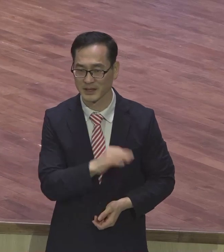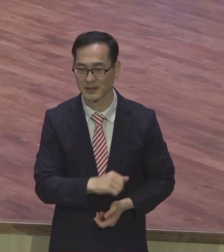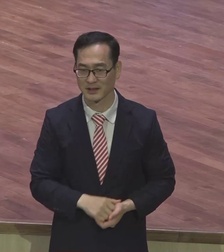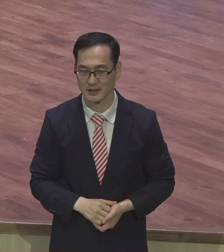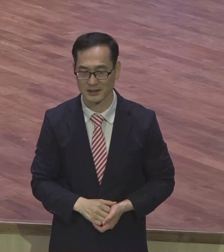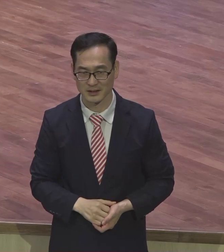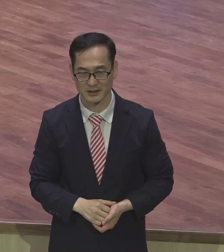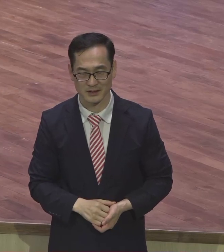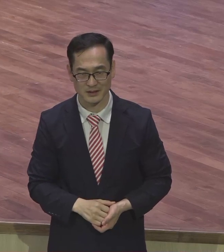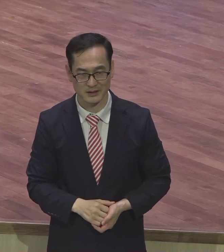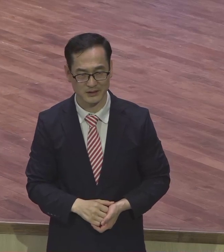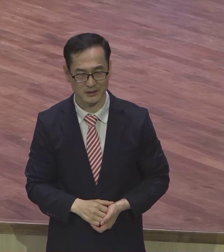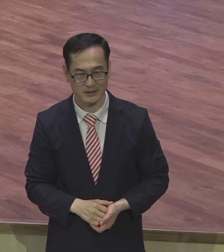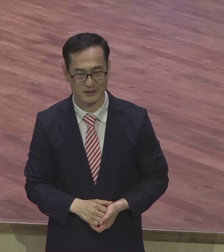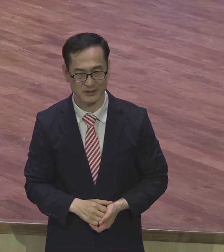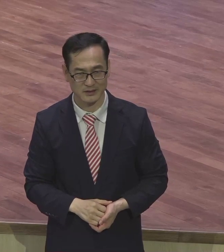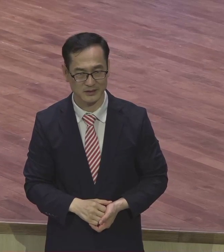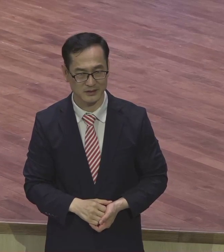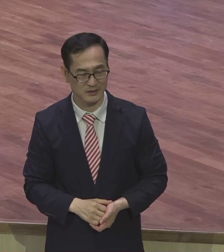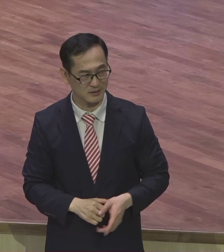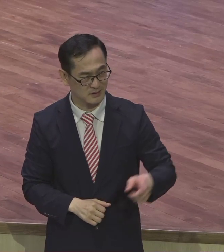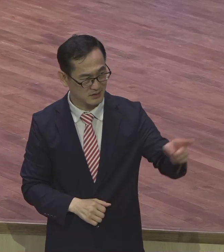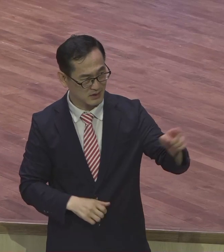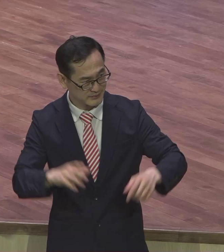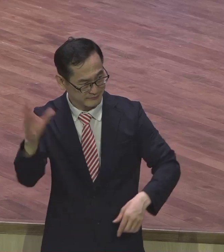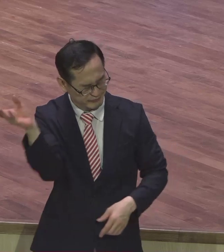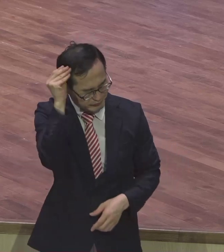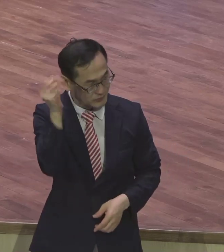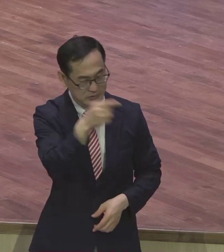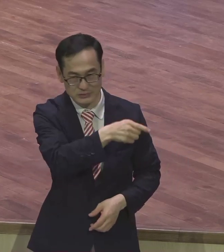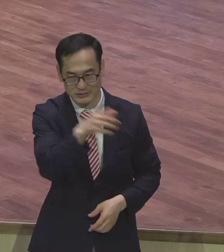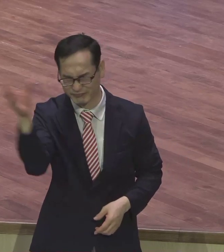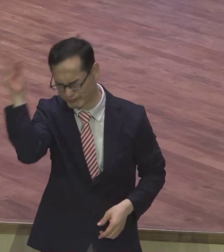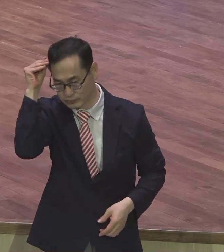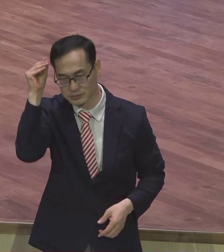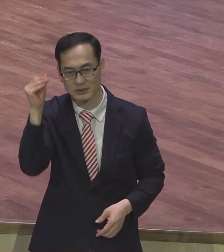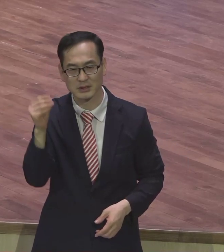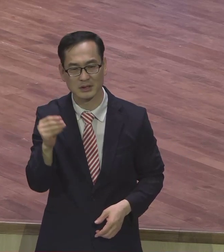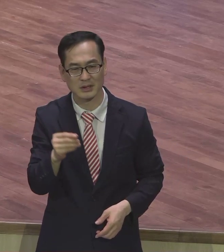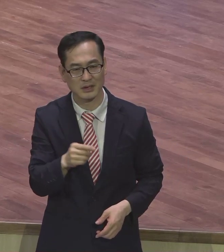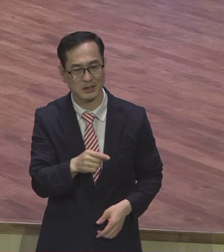쪼다들 헛짓하고 있네 그거 잡고 있습니다